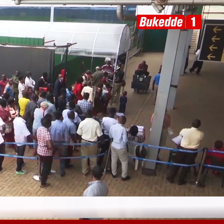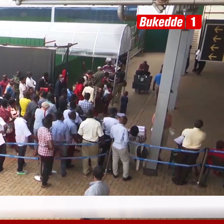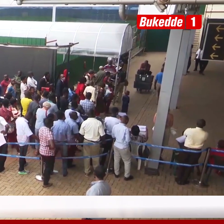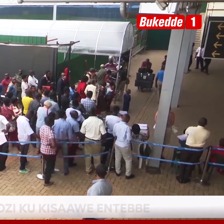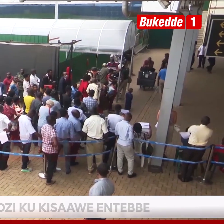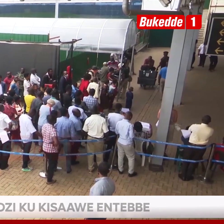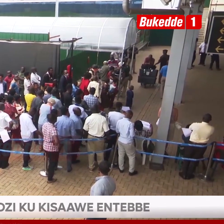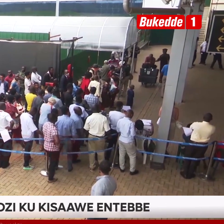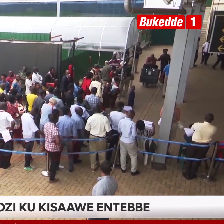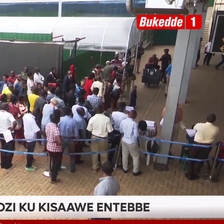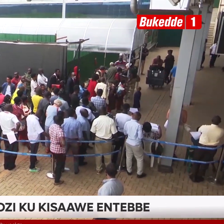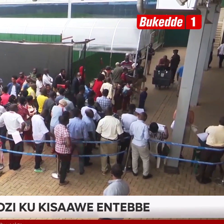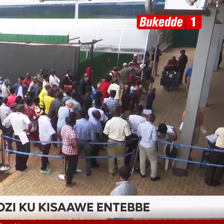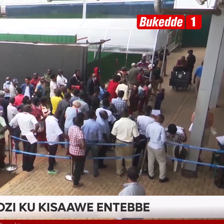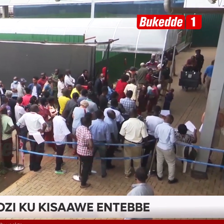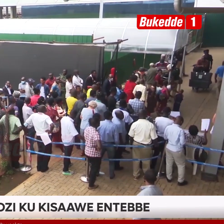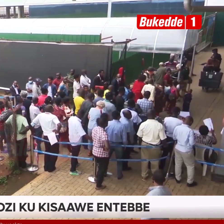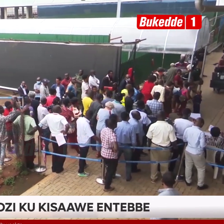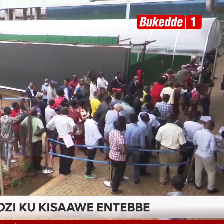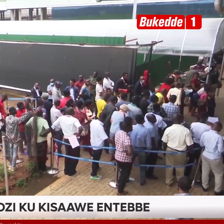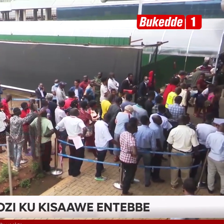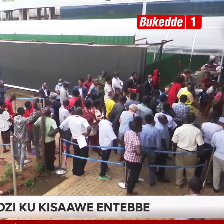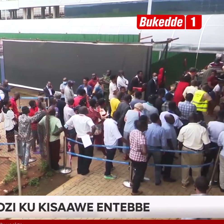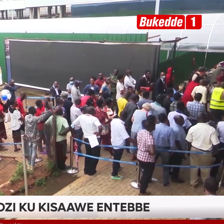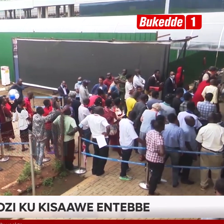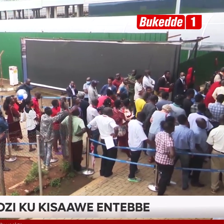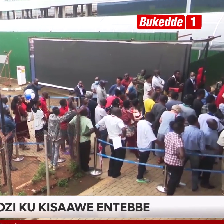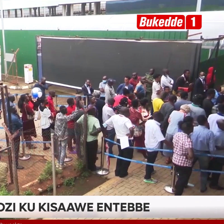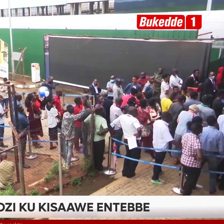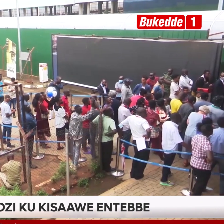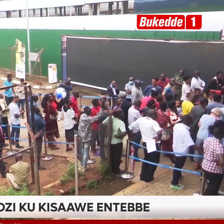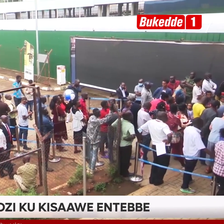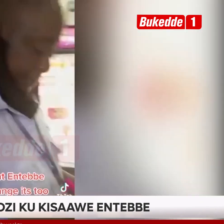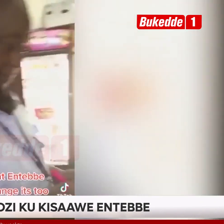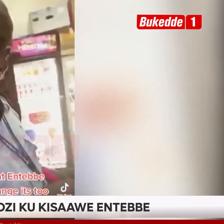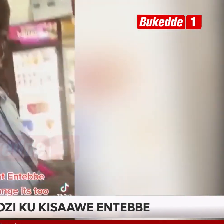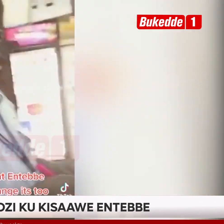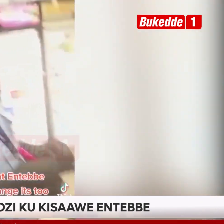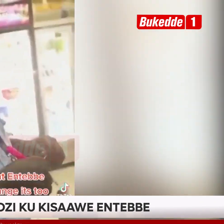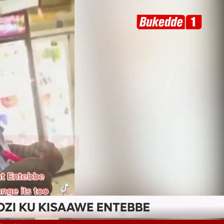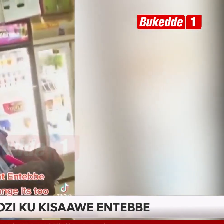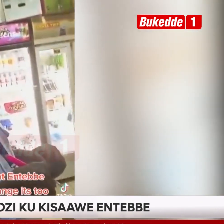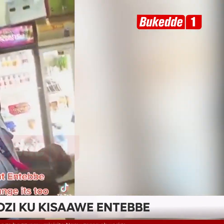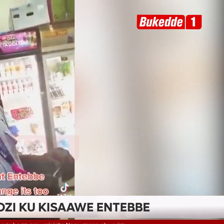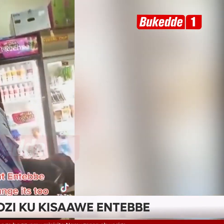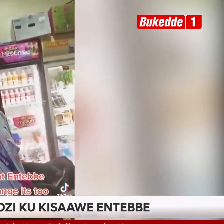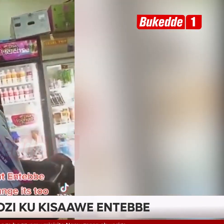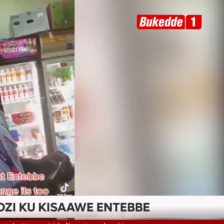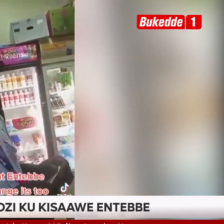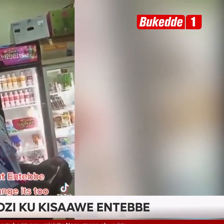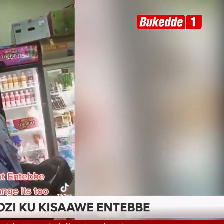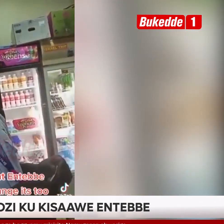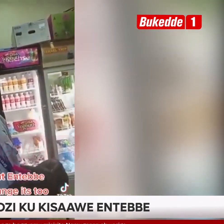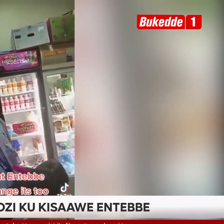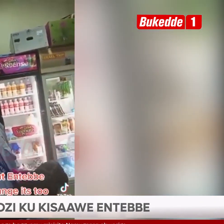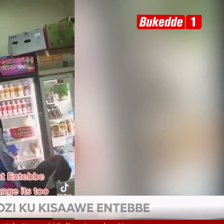Wiiki ewedde abantu ab'enjawulo bemeulugunya ku mize gy'okulya enguzi okukolebwa abakozi ku kisaawe ky'ennyonyi Entebbe. Oli akomye emitwalo ana. Akomye